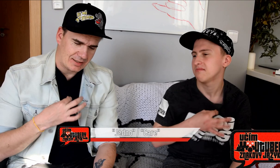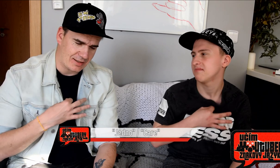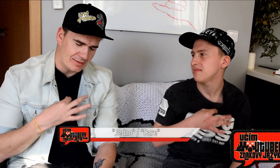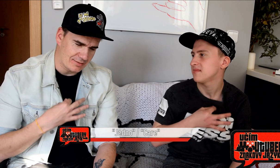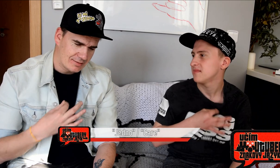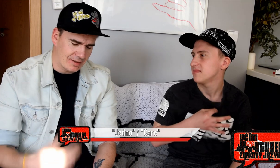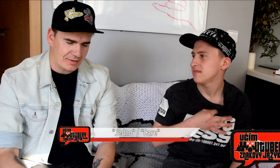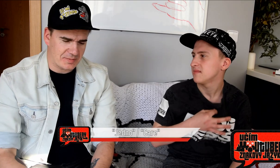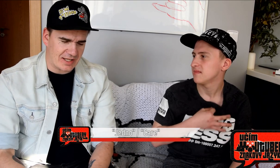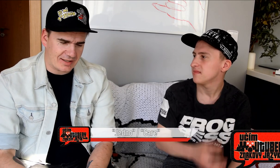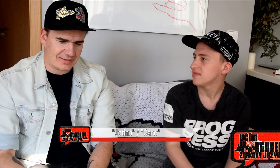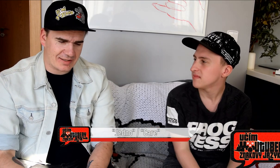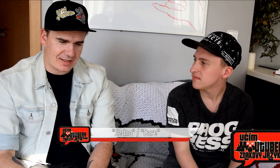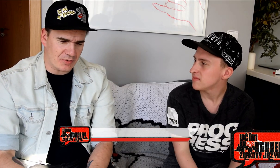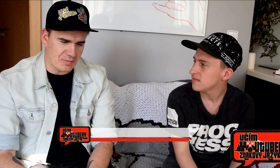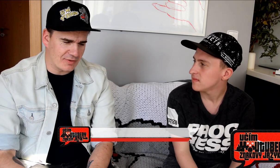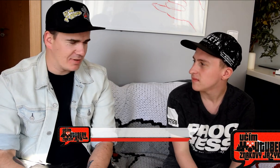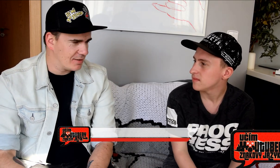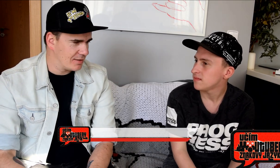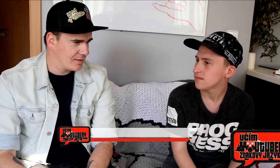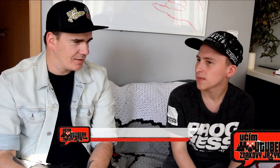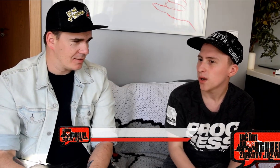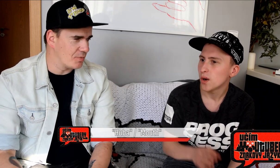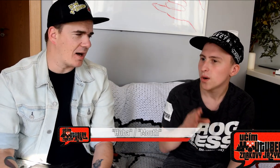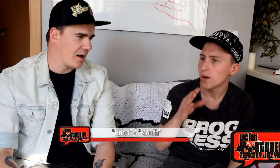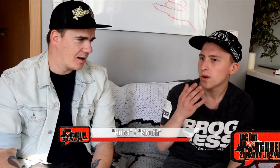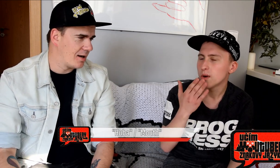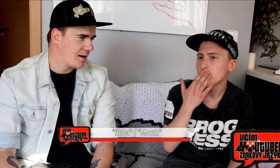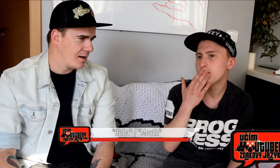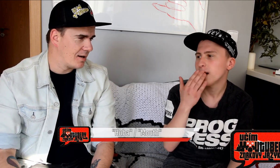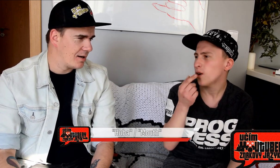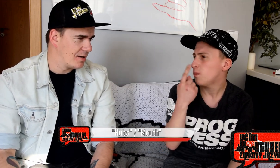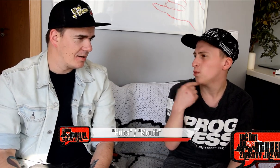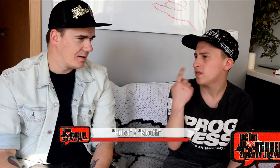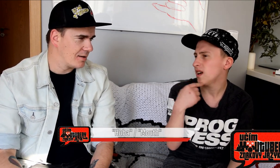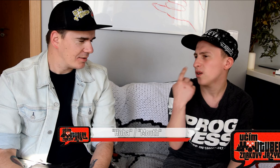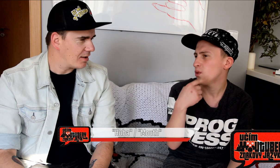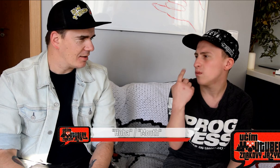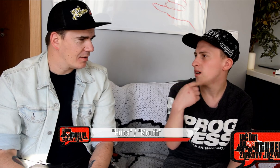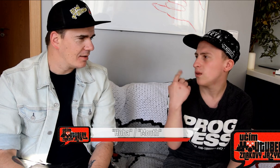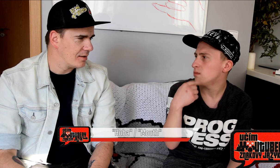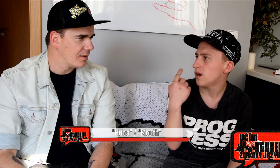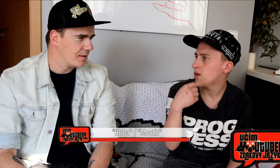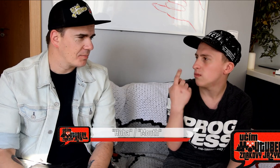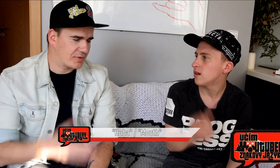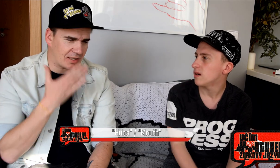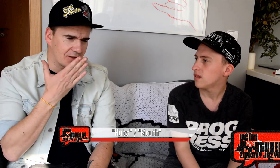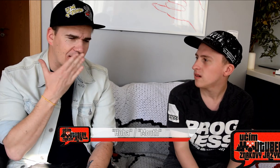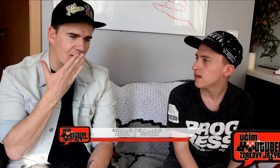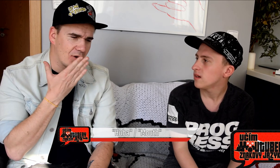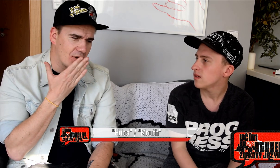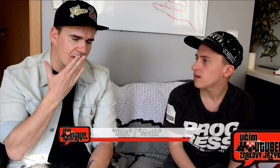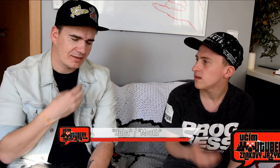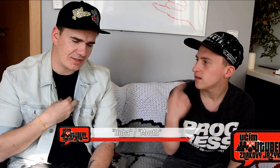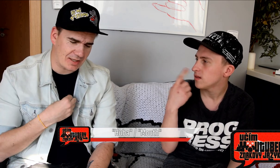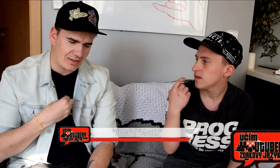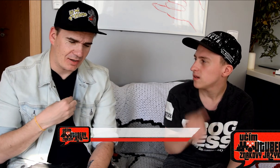Jedno. Dobře, jak se řekne hubu? Huba. Huba, jako pusa, jako no. Huba. Pusa je tohle, jo? Jo. Takže jedno,